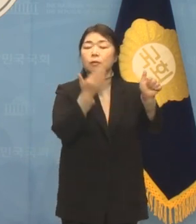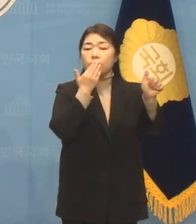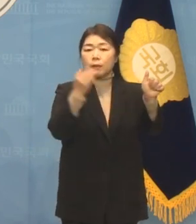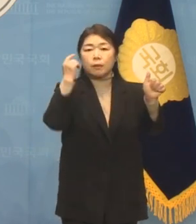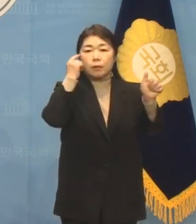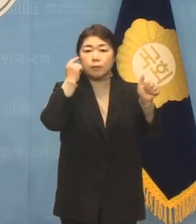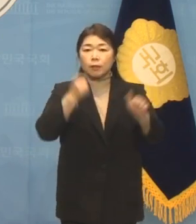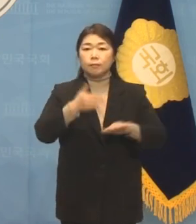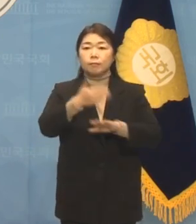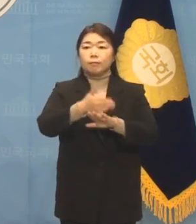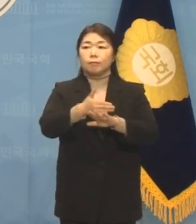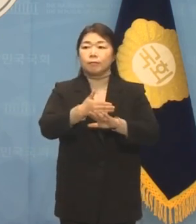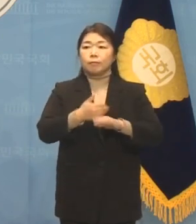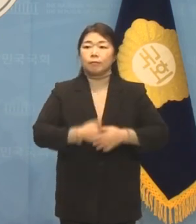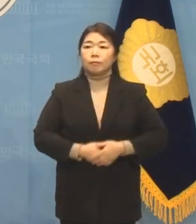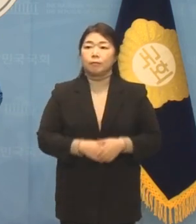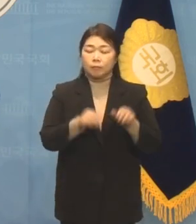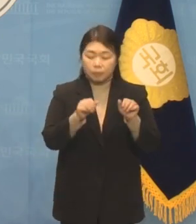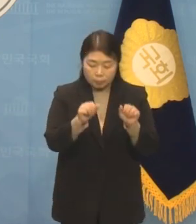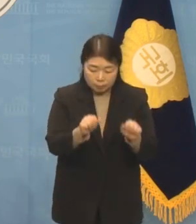것입니다. 감사합니다.